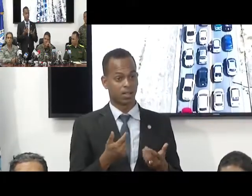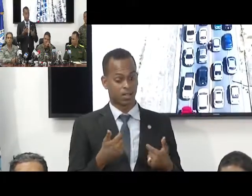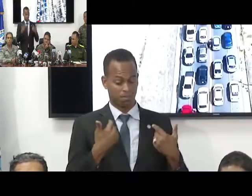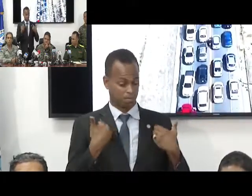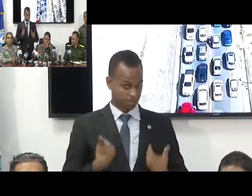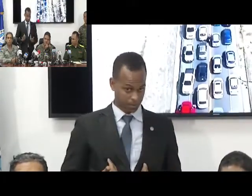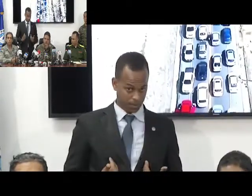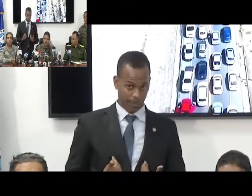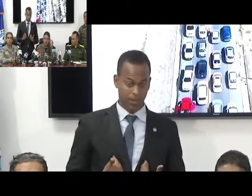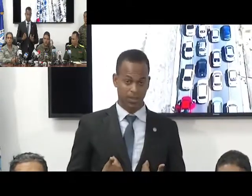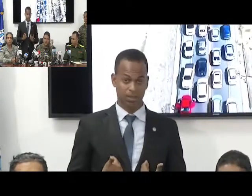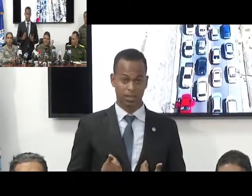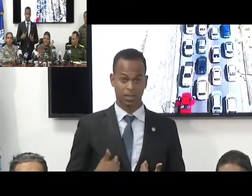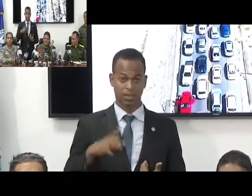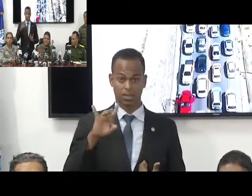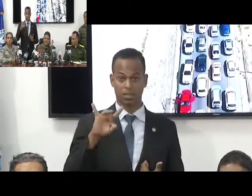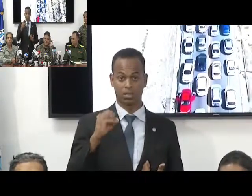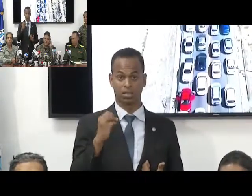servidor,